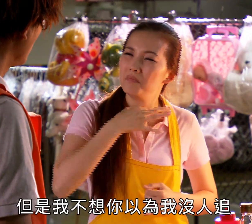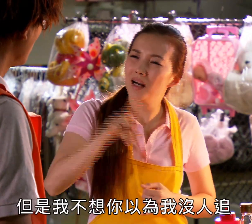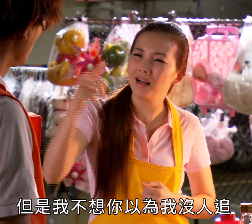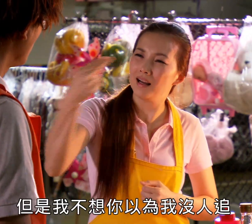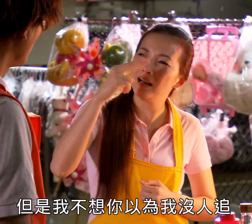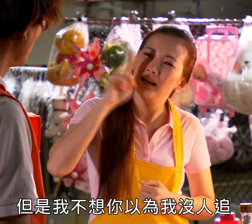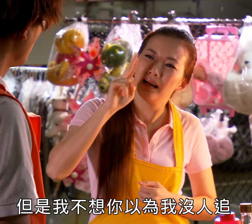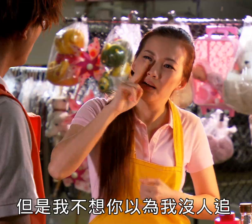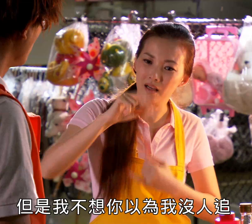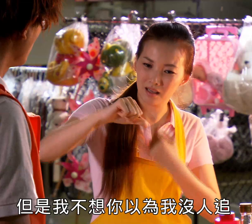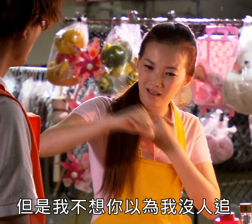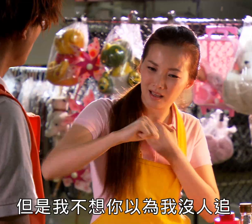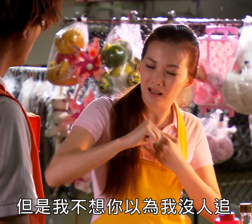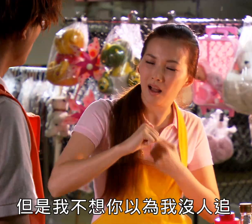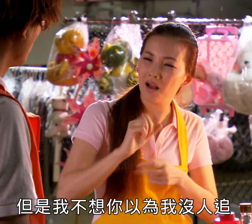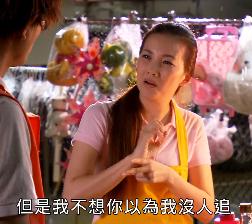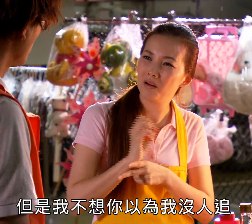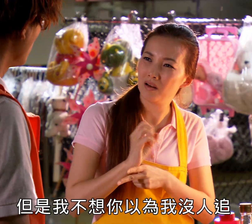但是我不想你以为我没人追，